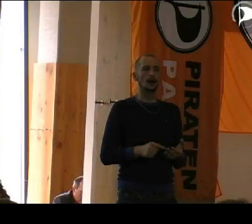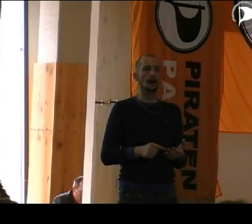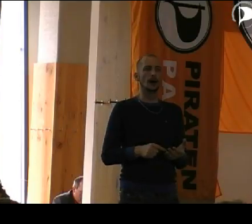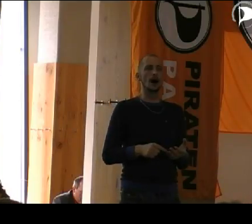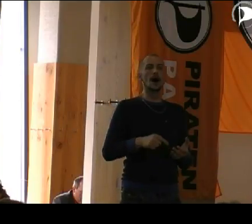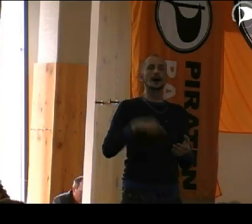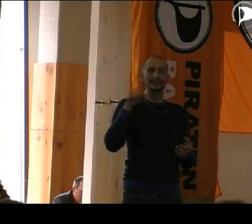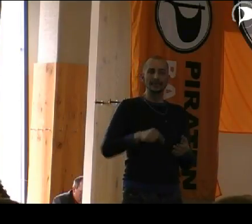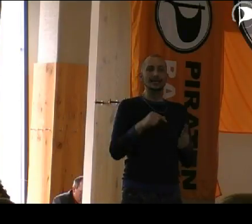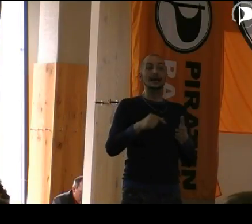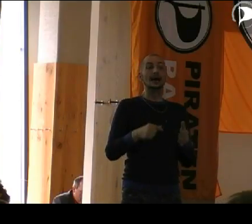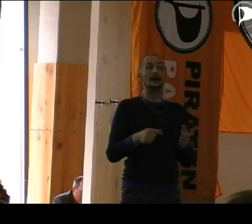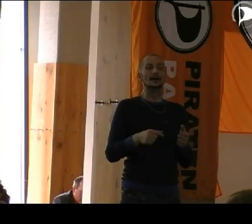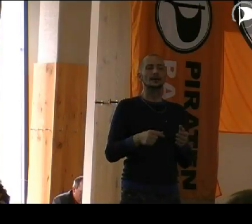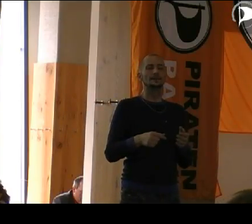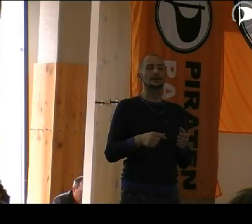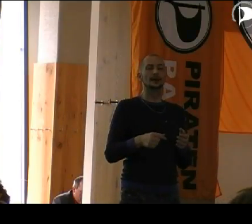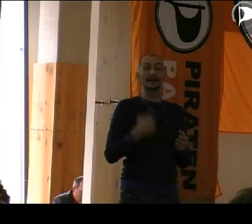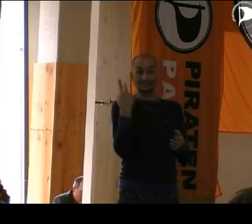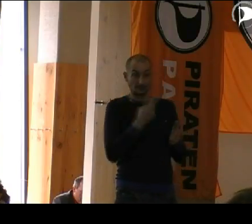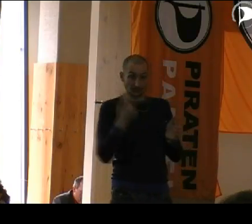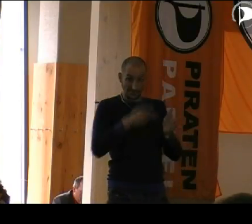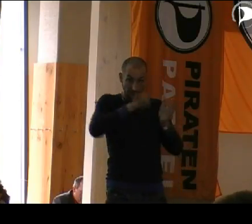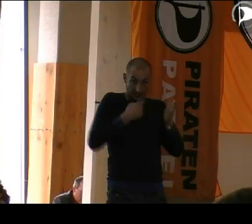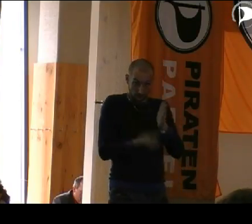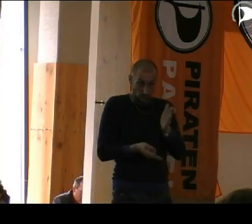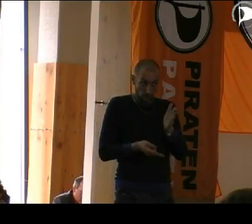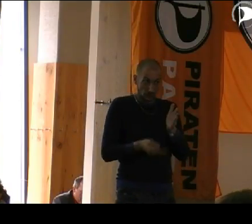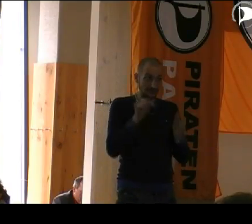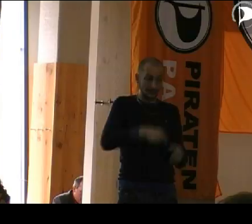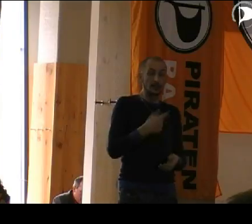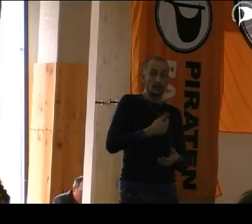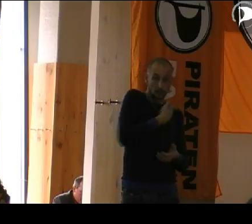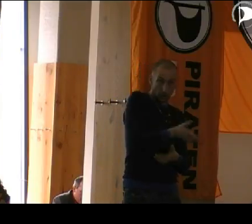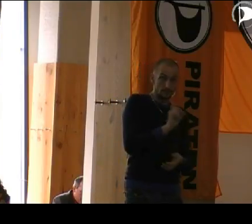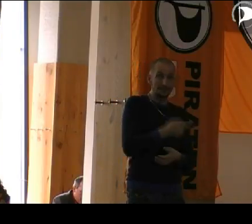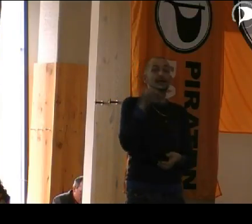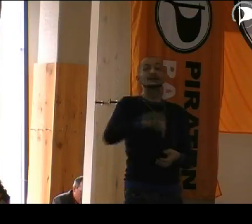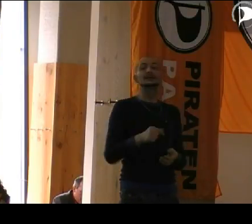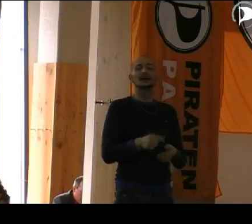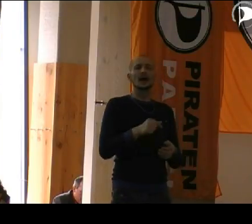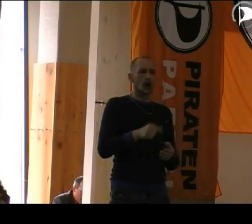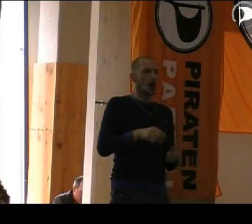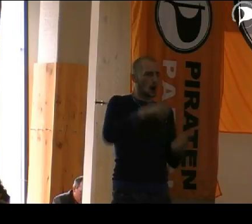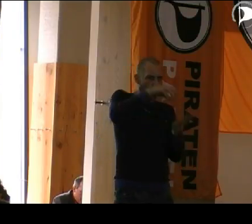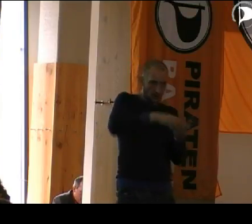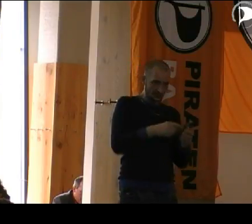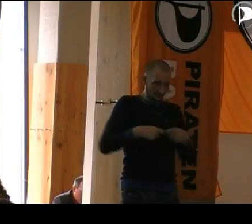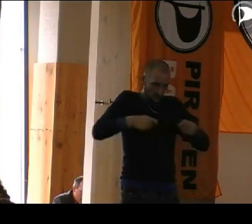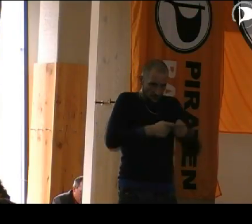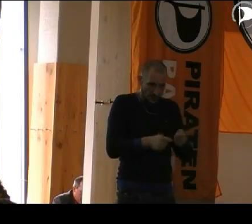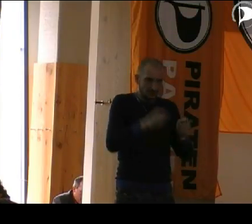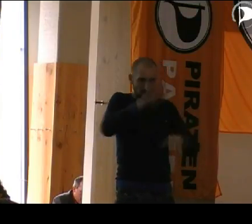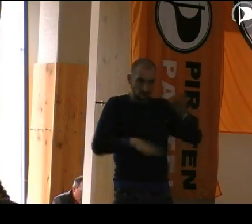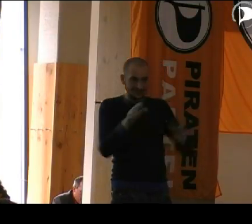vor allem rohstoffe investiert teilweise auch als organist verwendet sind extrem unterschiedlich da gibt es ganz kleine gruppen rechnet das